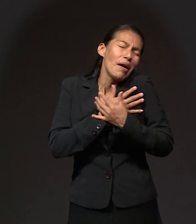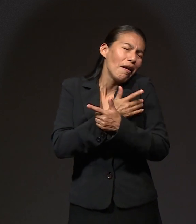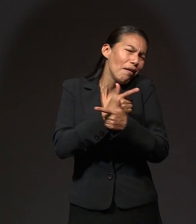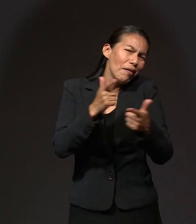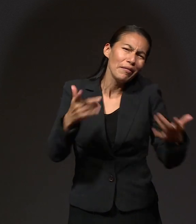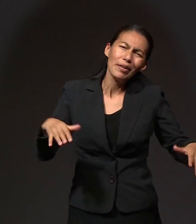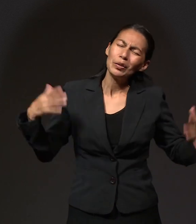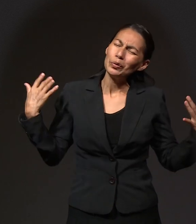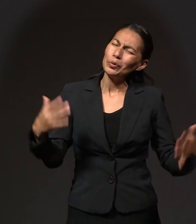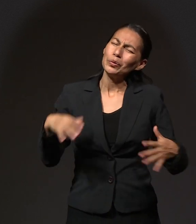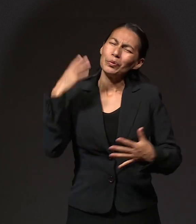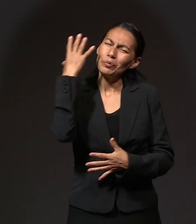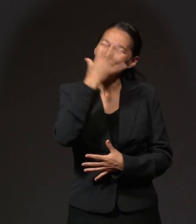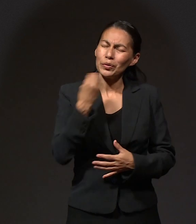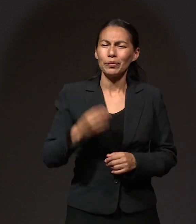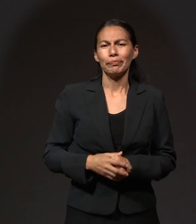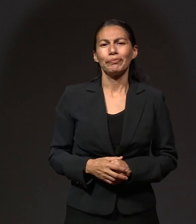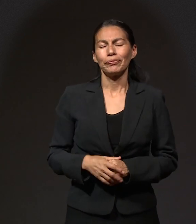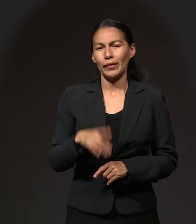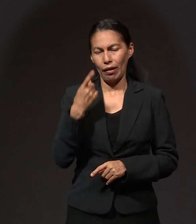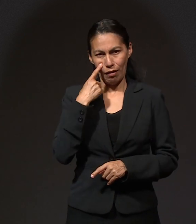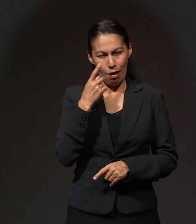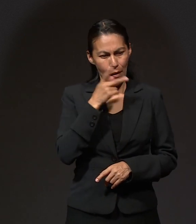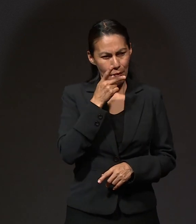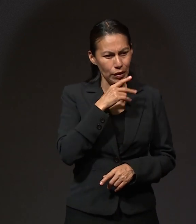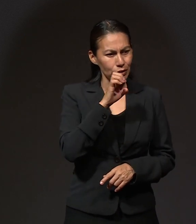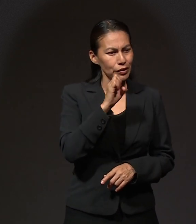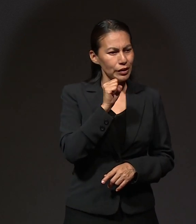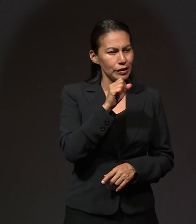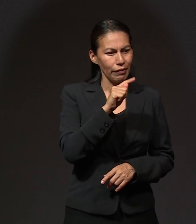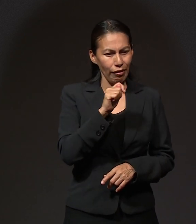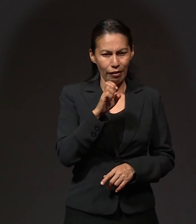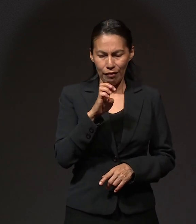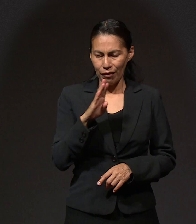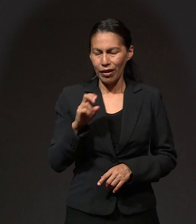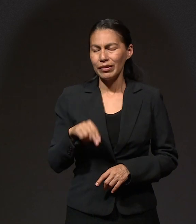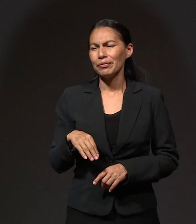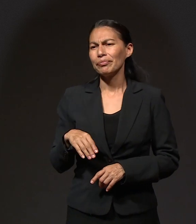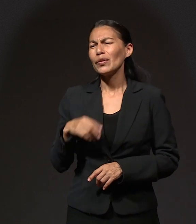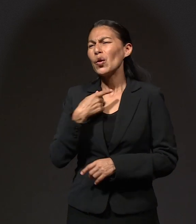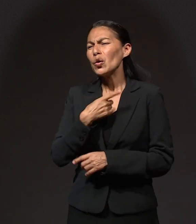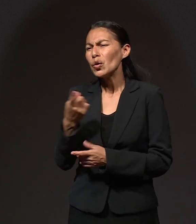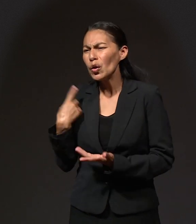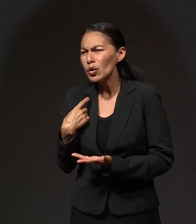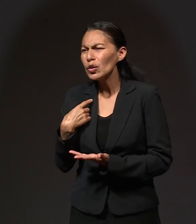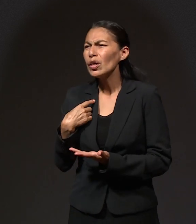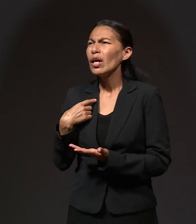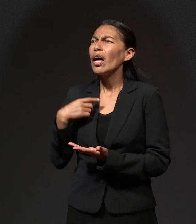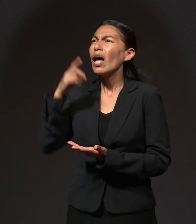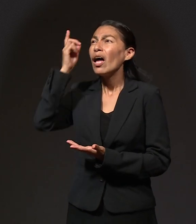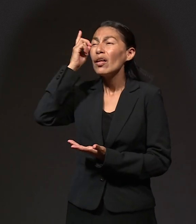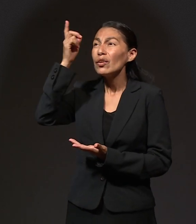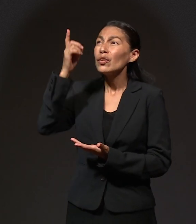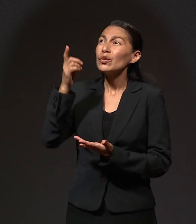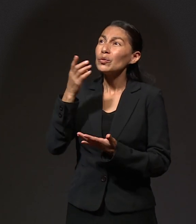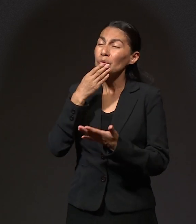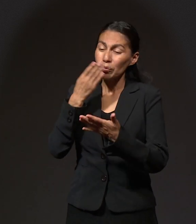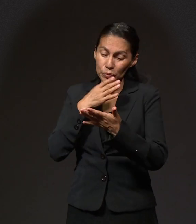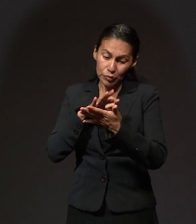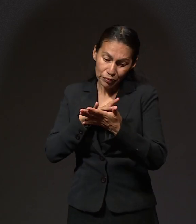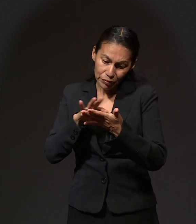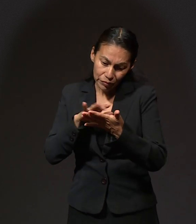lo lindo es esto, que cuando nosotros escuchamos la voz de Dios a través de su palabra,